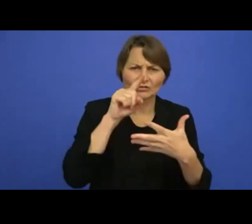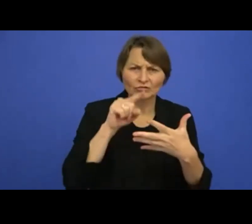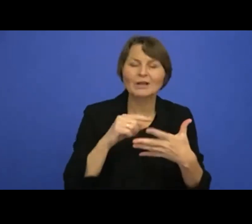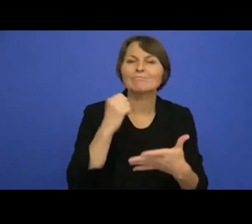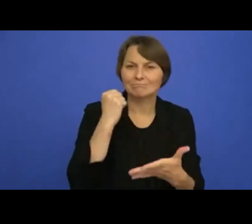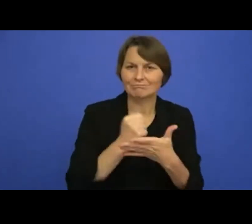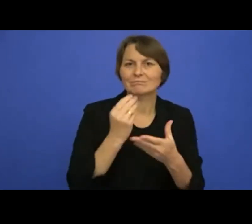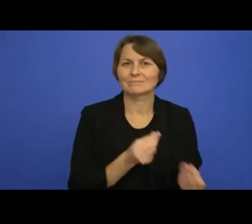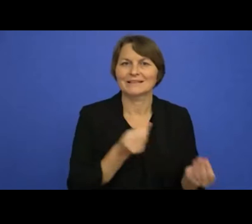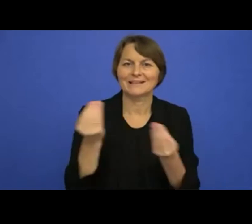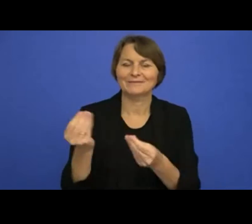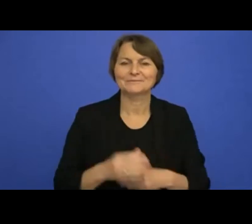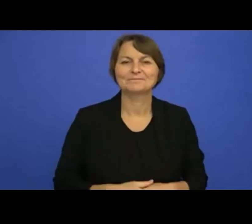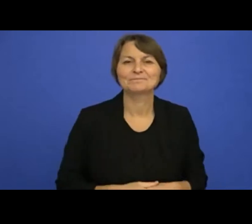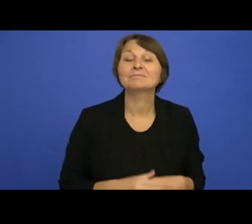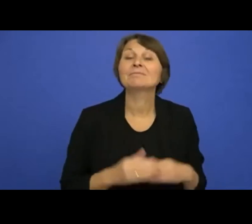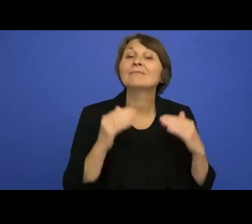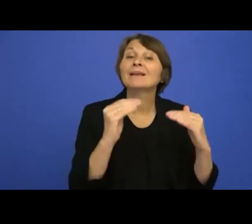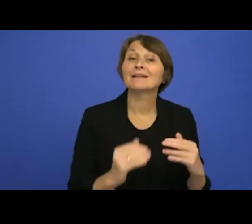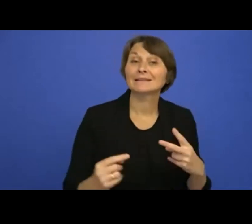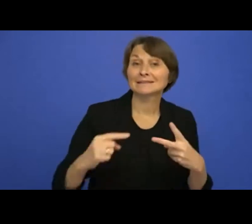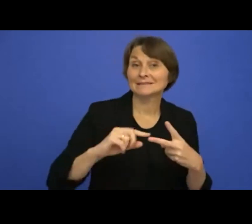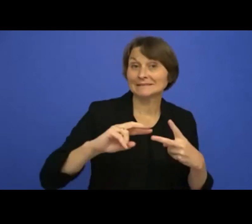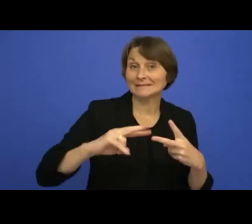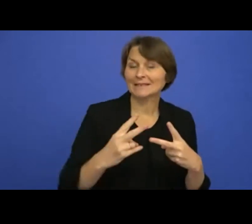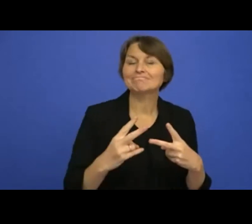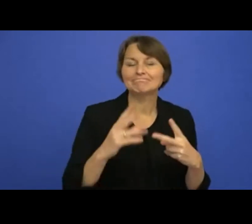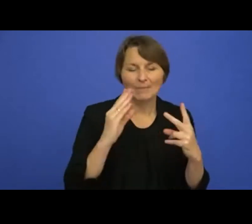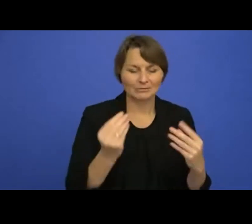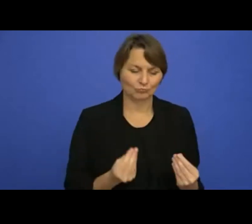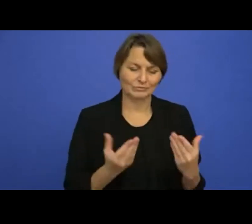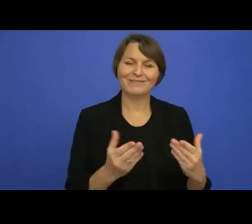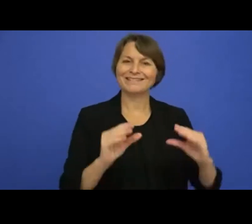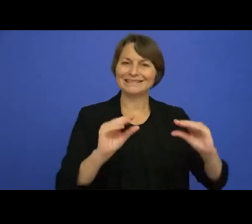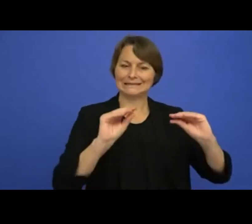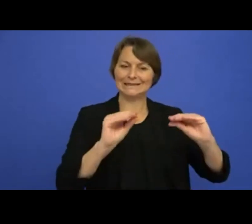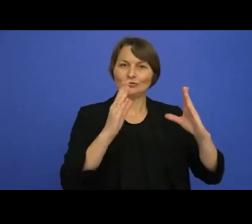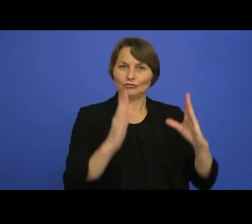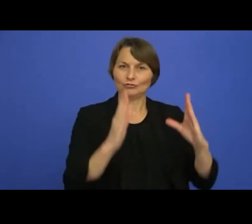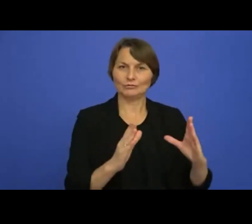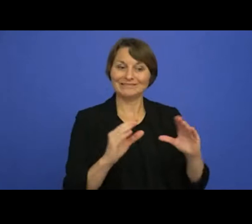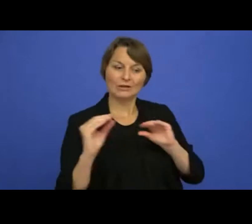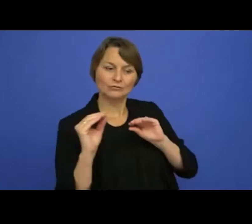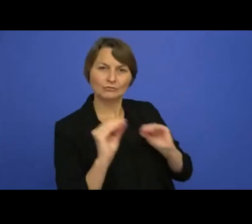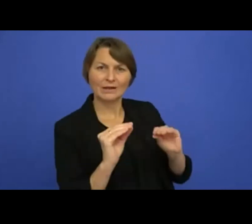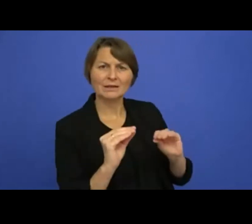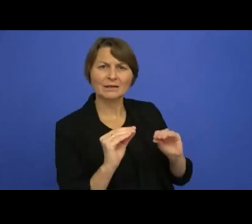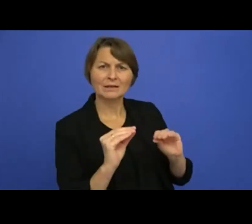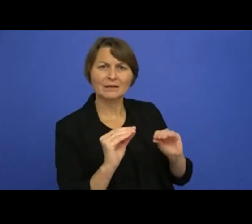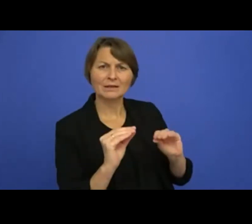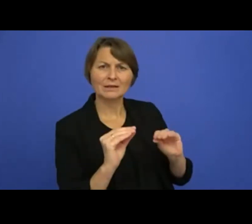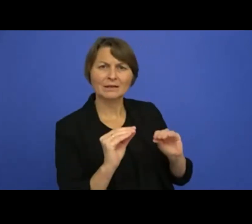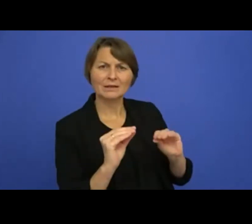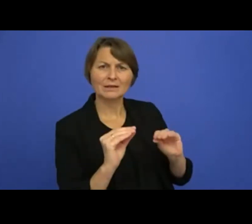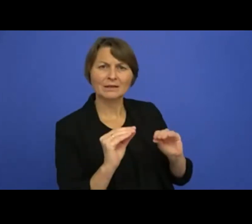élevés, il y a ça, c'est ce que l'on fait, c'est-à-dire qu'on évalue par rapport aux besoins. Ensuite, il y a la formation des maîtres.